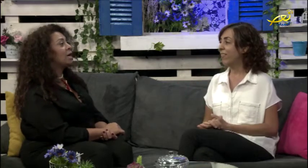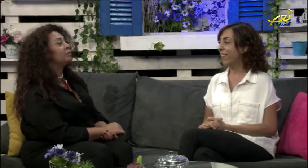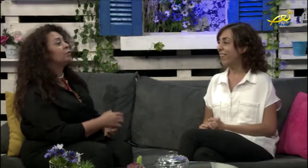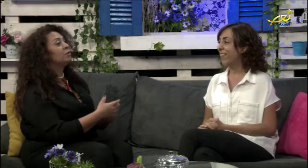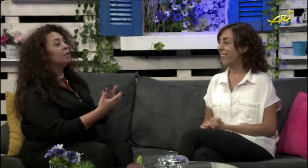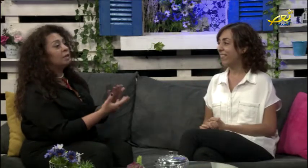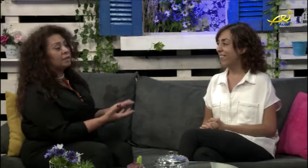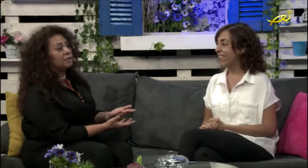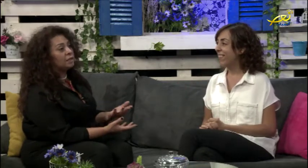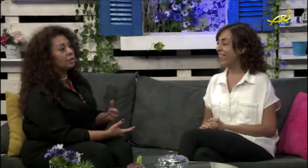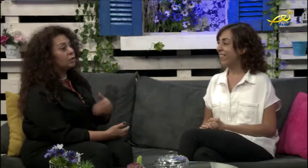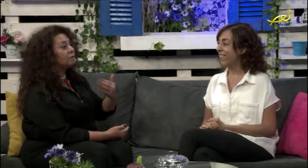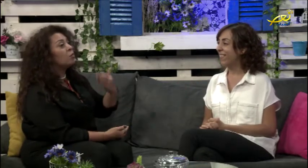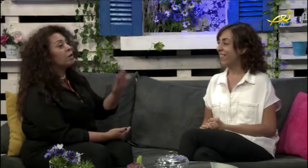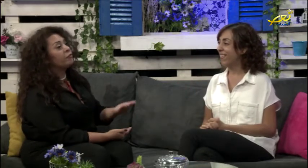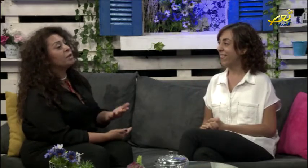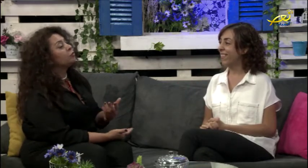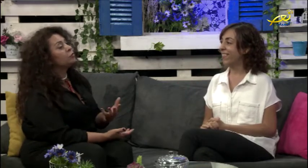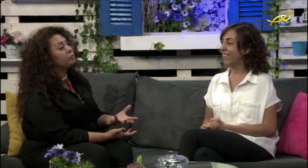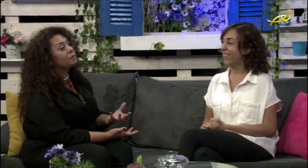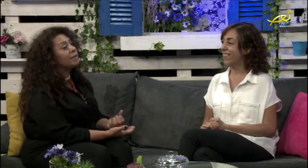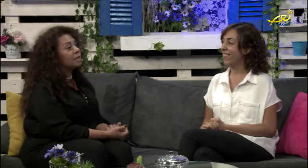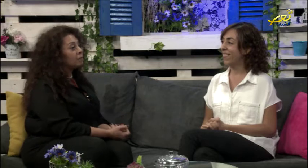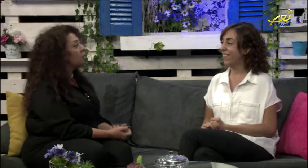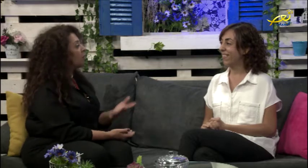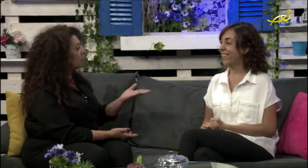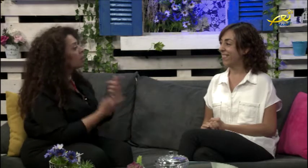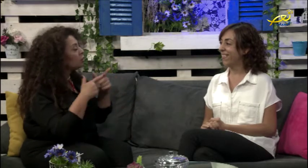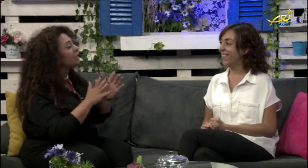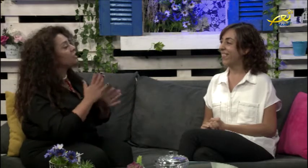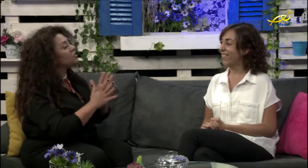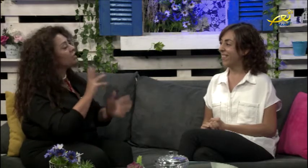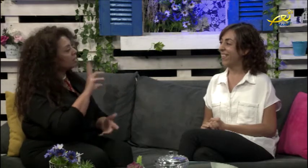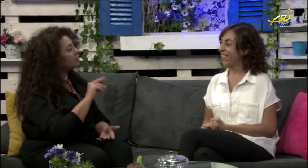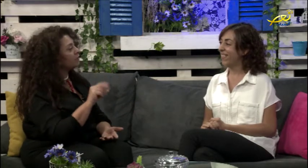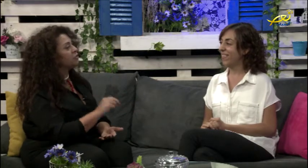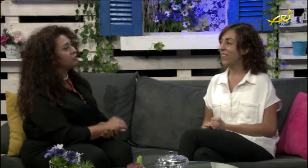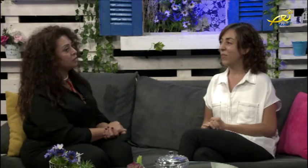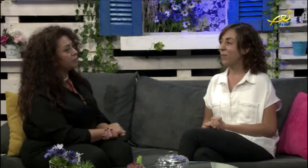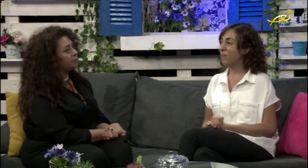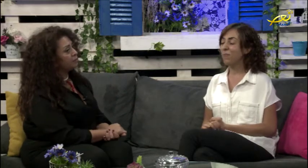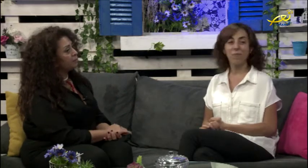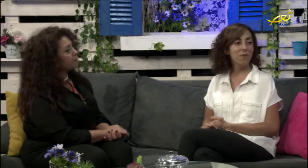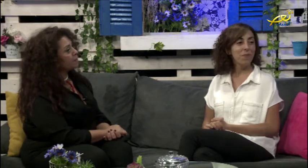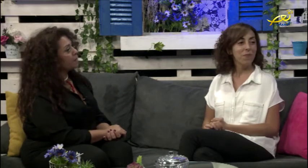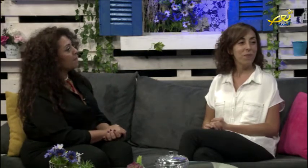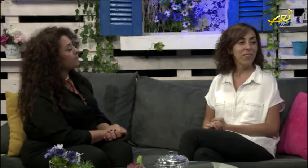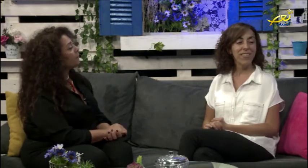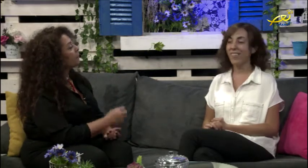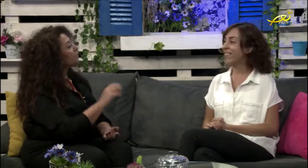بده يتطور فيها بده يكون بيتمكن من اللغة، لغة الإشارة نفس الشيء. نسرين، شو الرسالة اليوم يلي